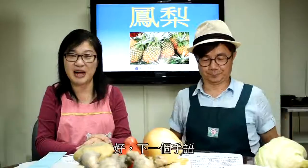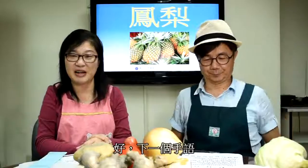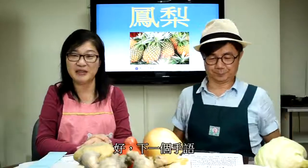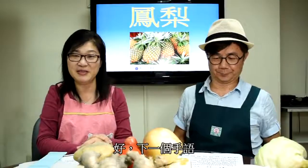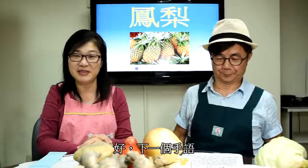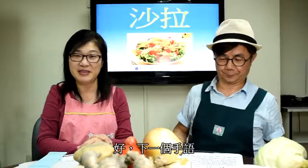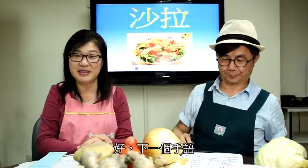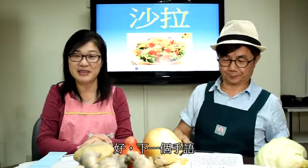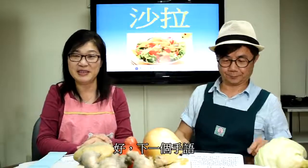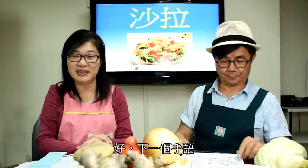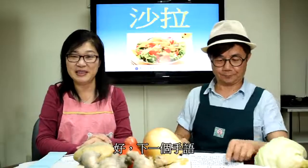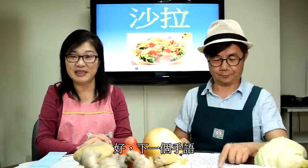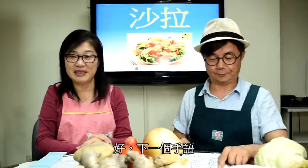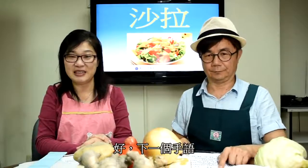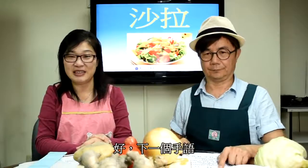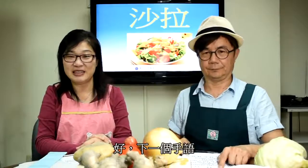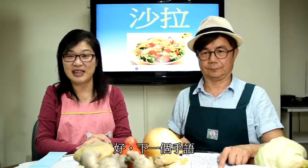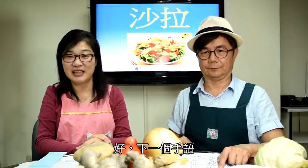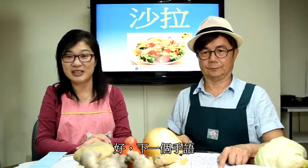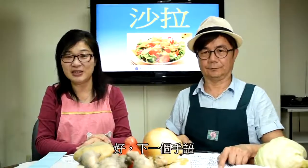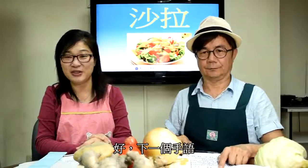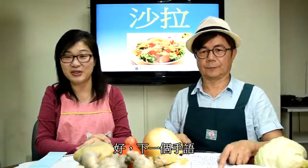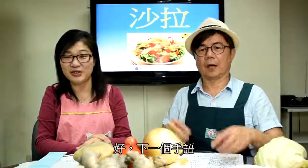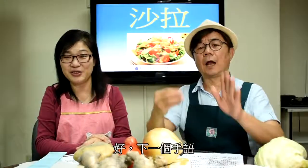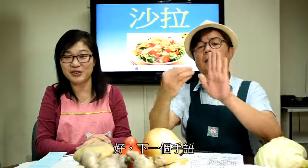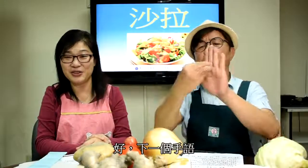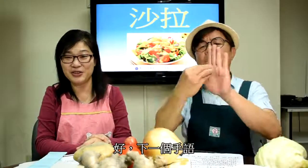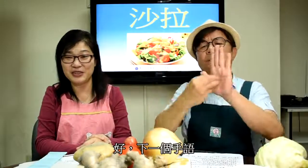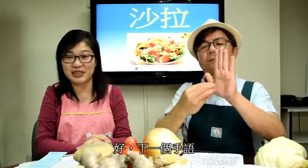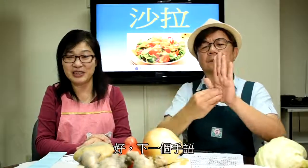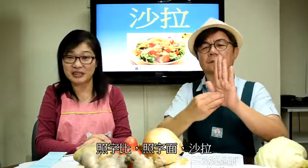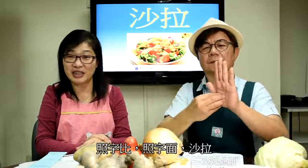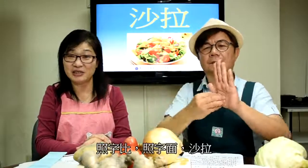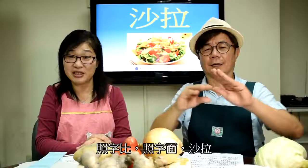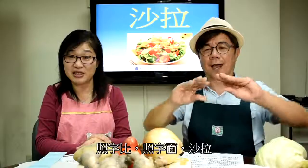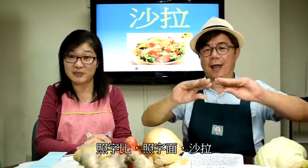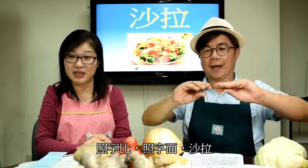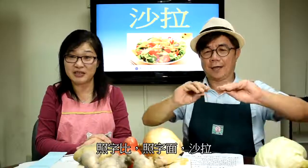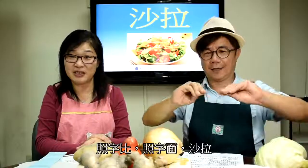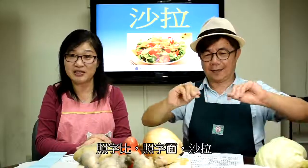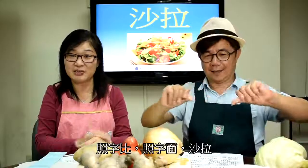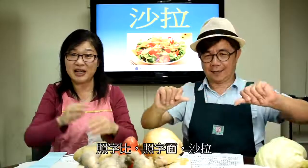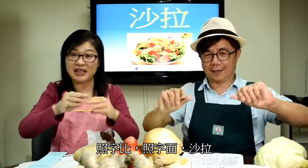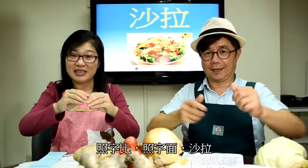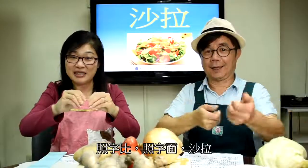好，下一个手语，照字笔，照字面，沙